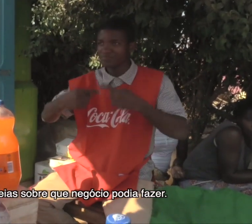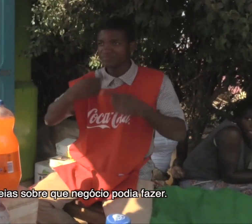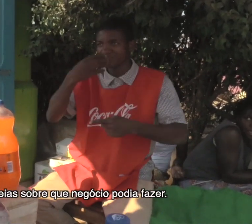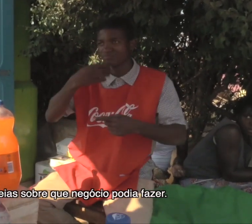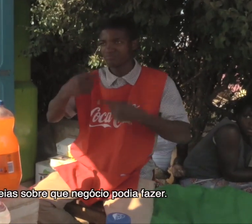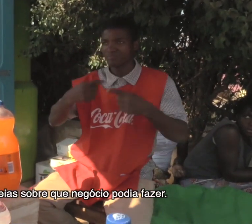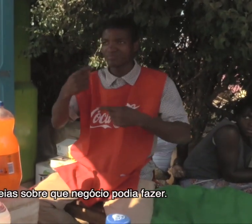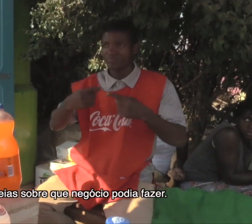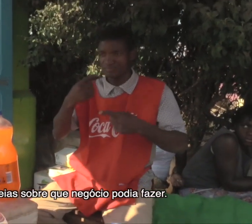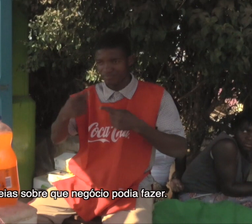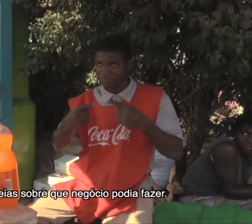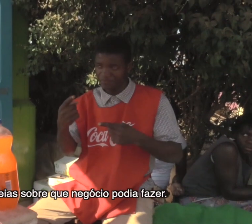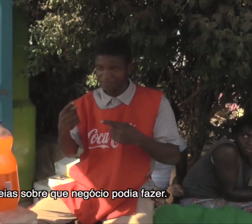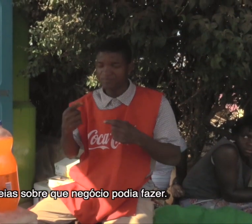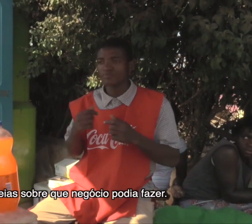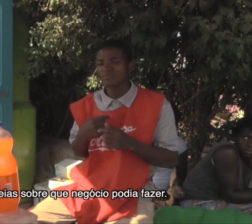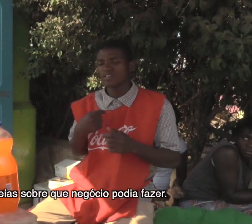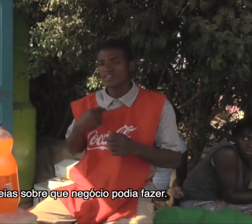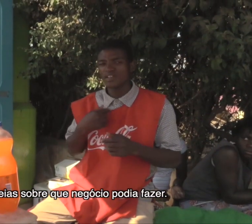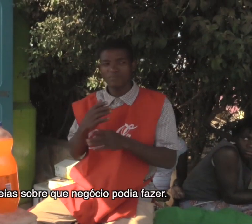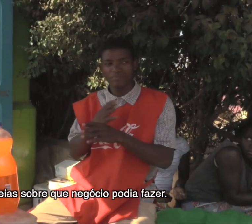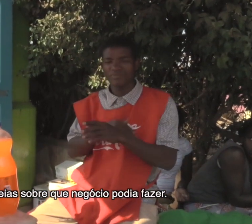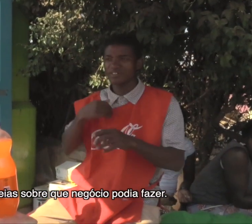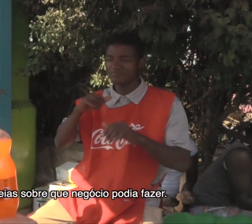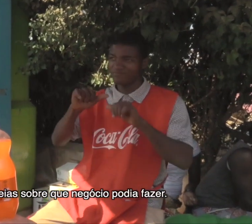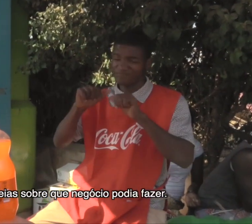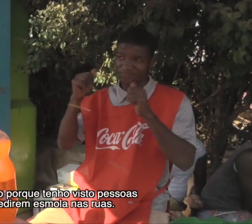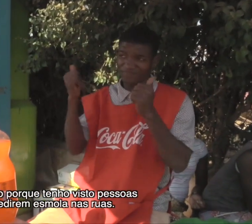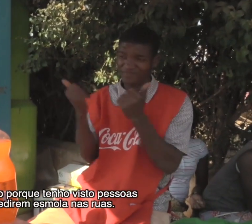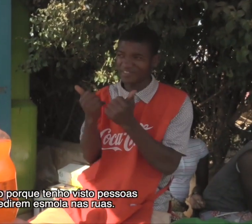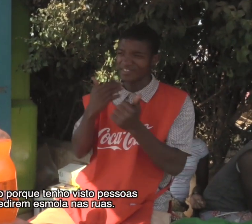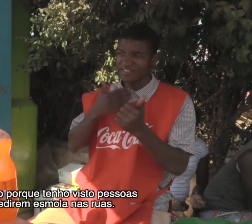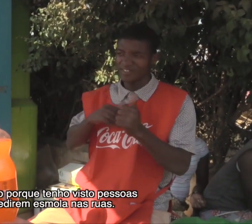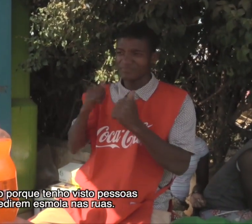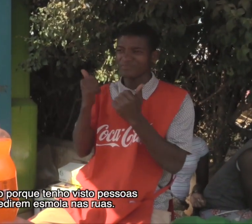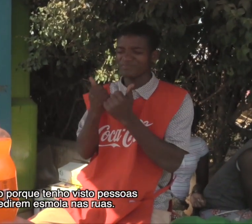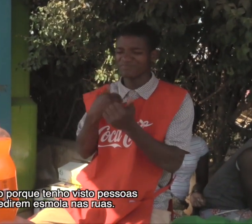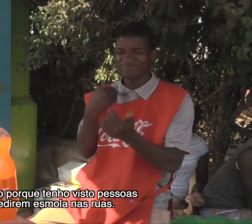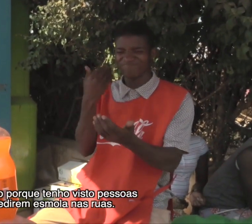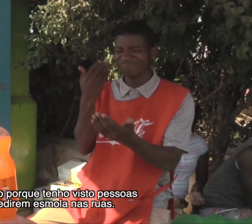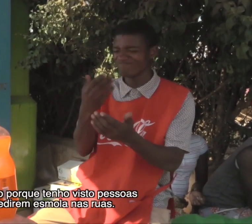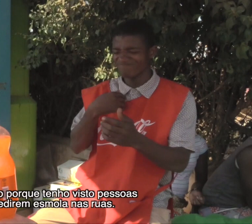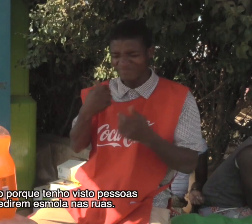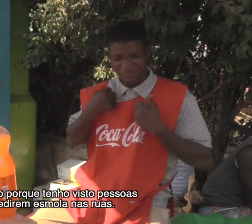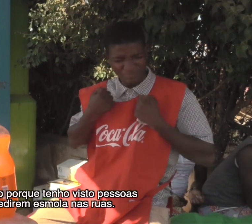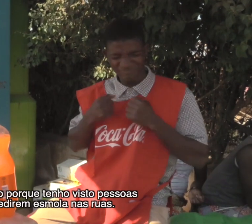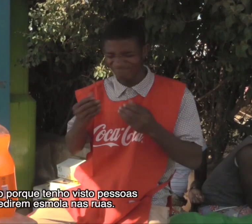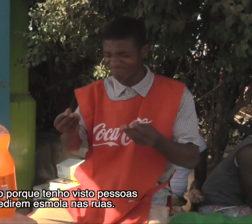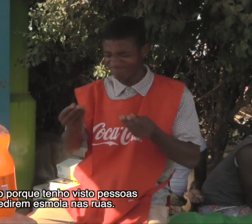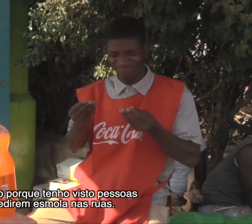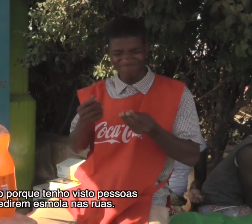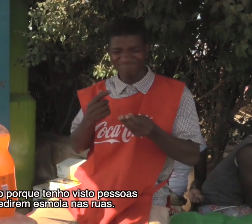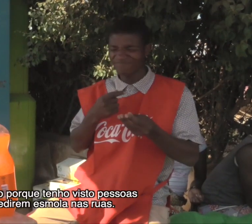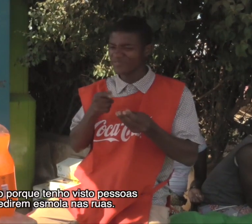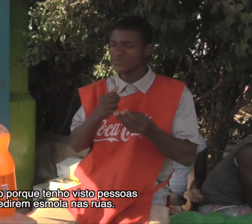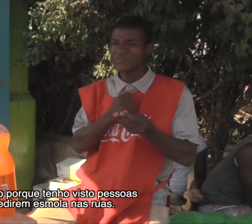fazer negócio de maçã. Tenho aí um negócio de maçã. É, isto deveu-se porque eu